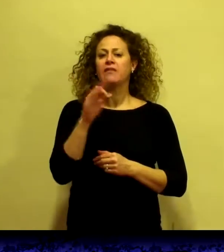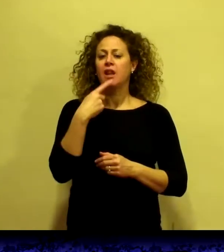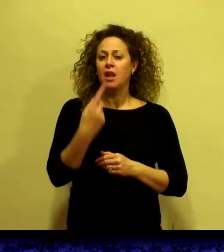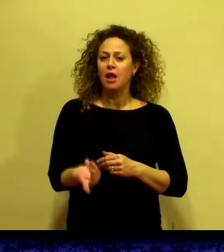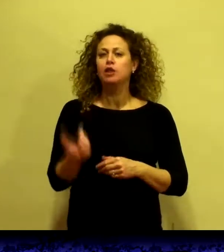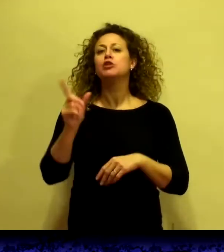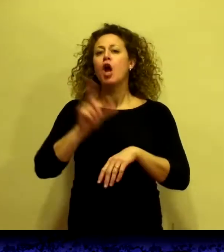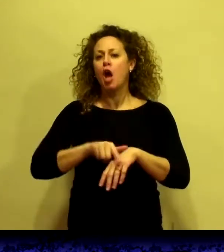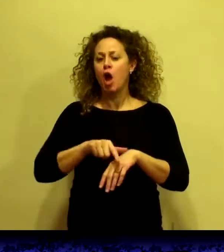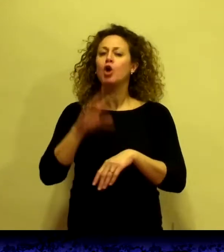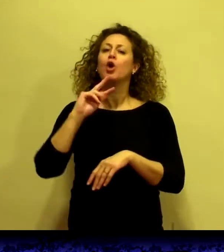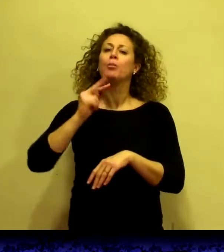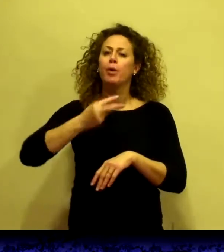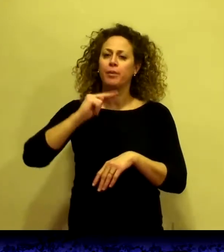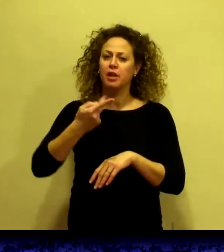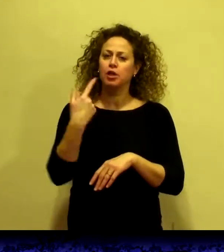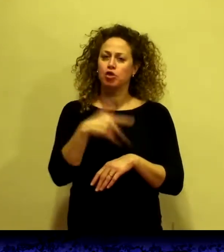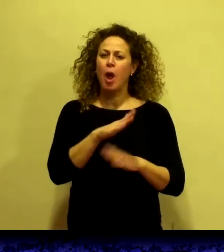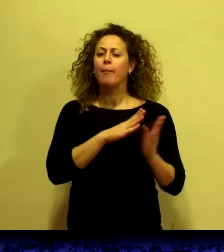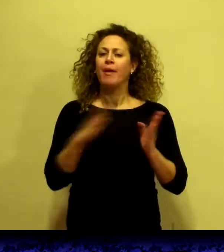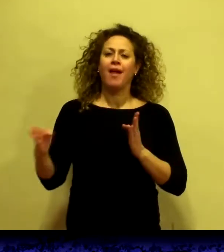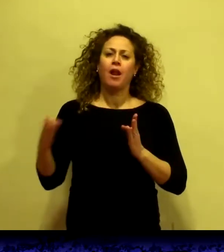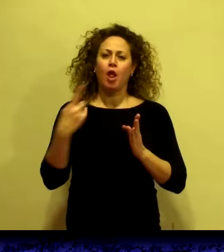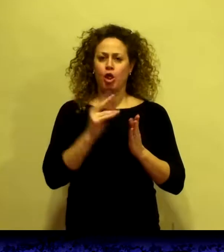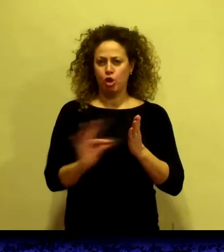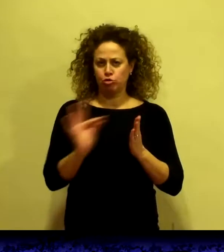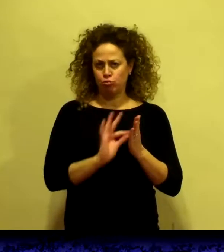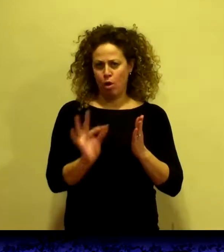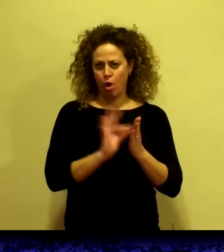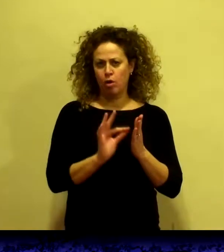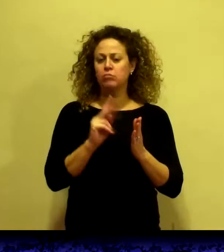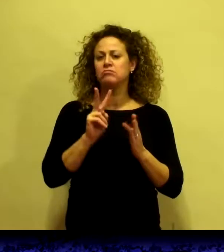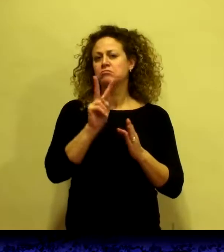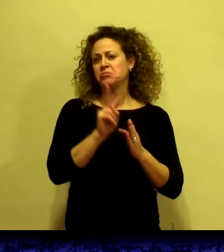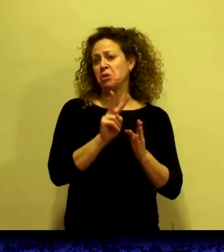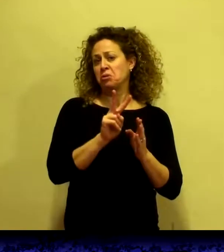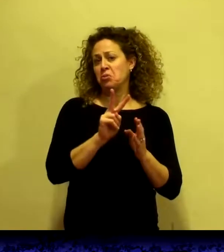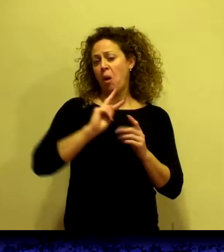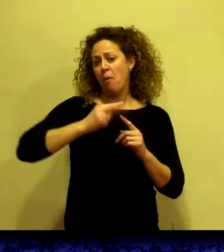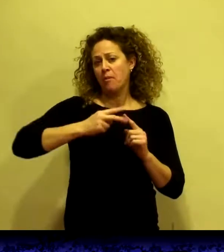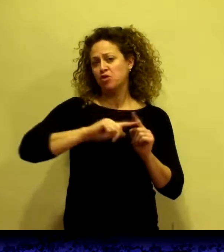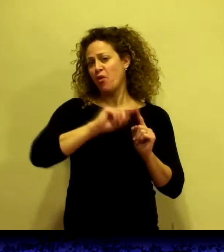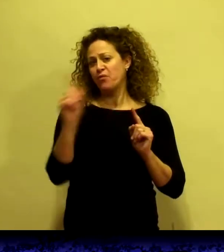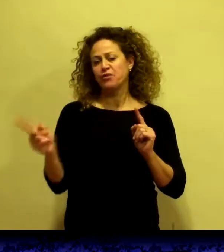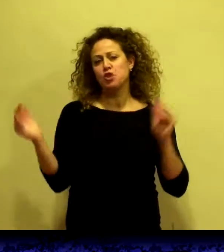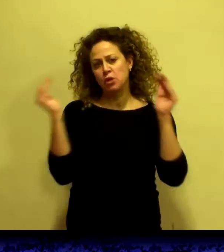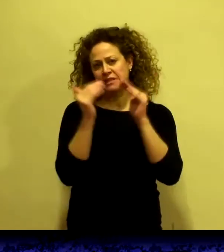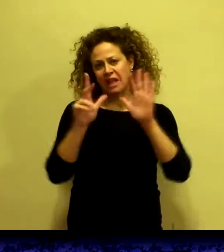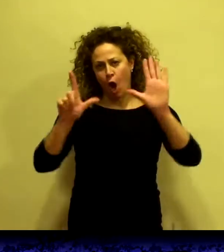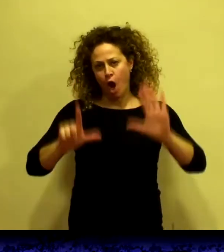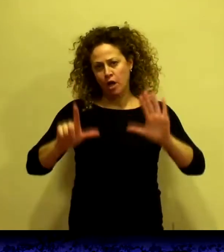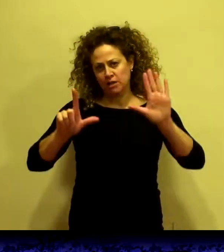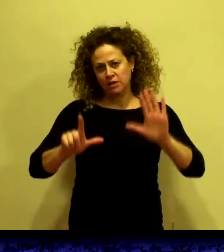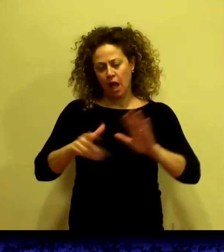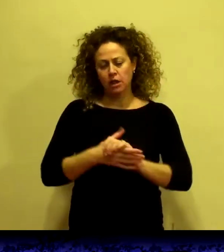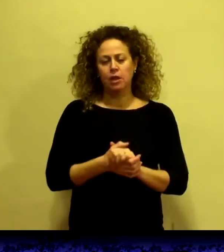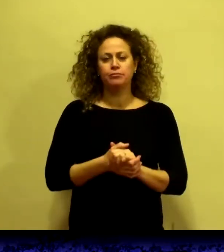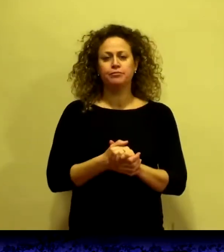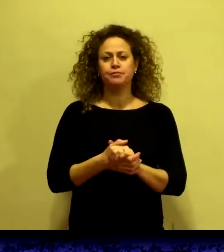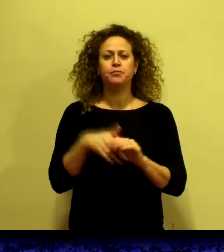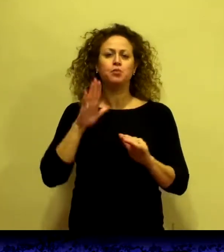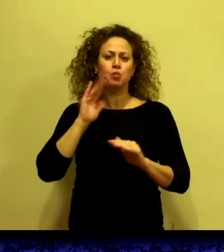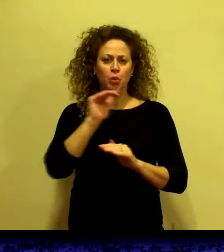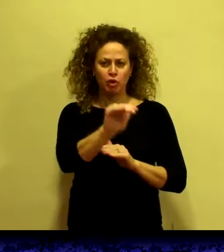periodo scolastico, quindi dalle 2 alle 7, diciamo, del tardo pomeriggio, tutti i giorni della